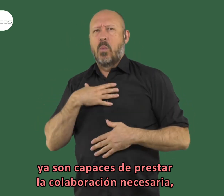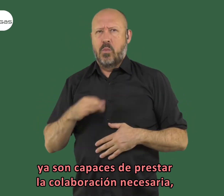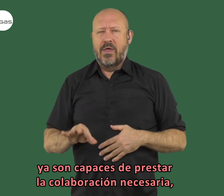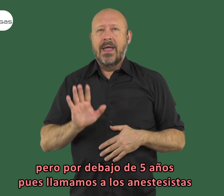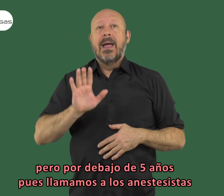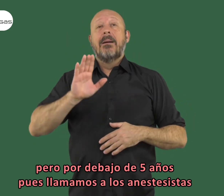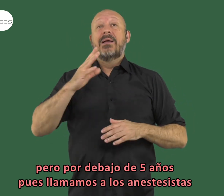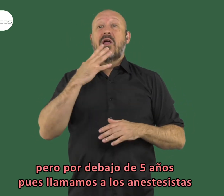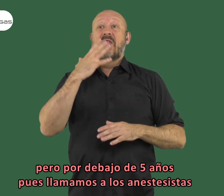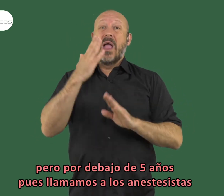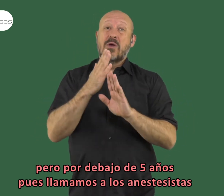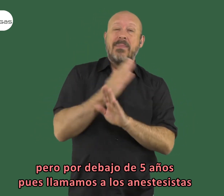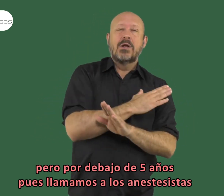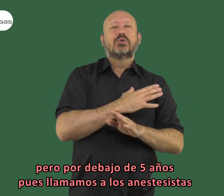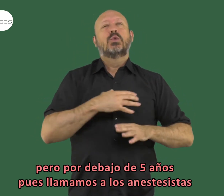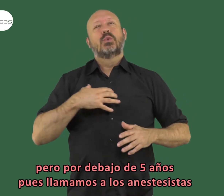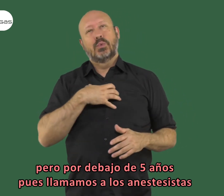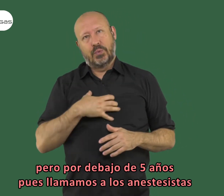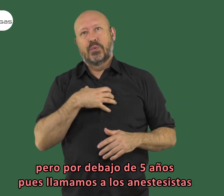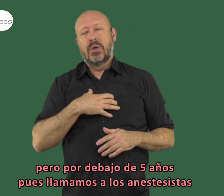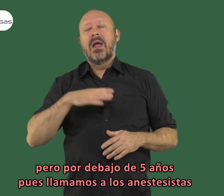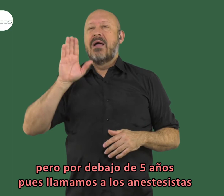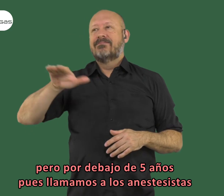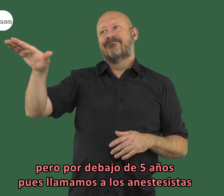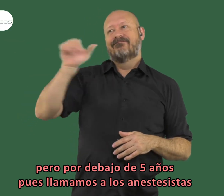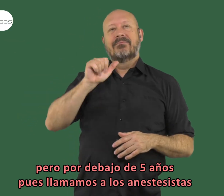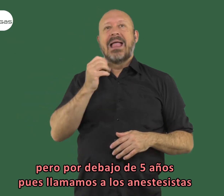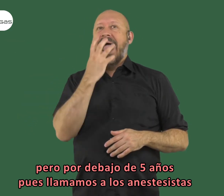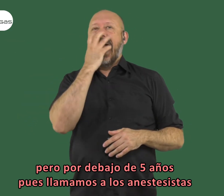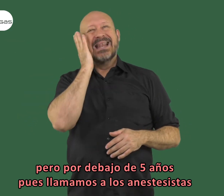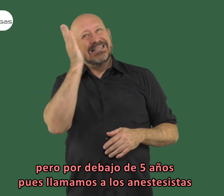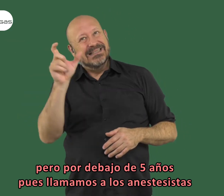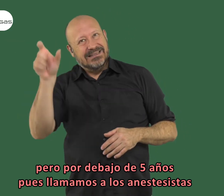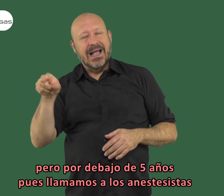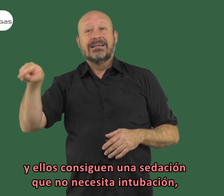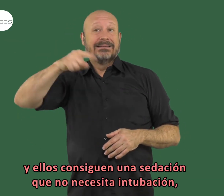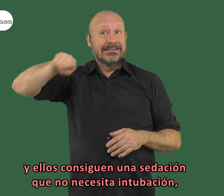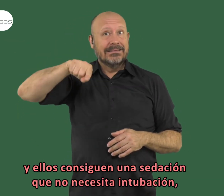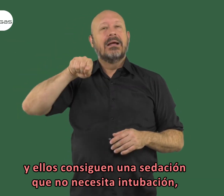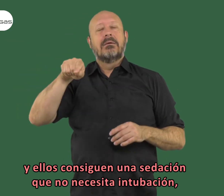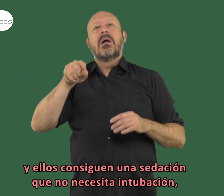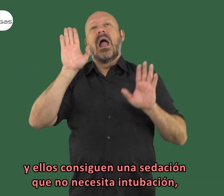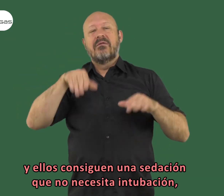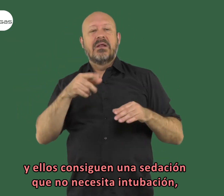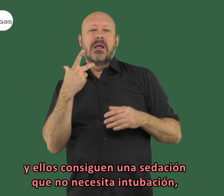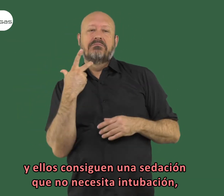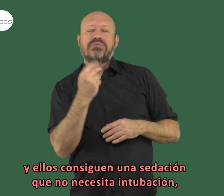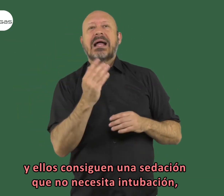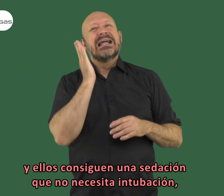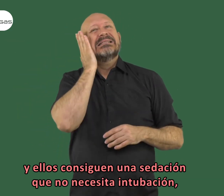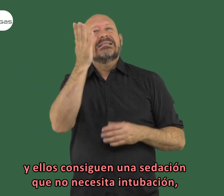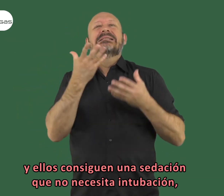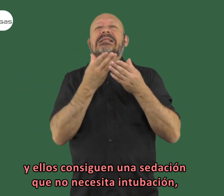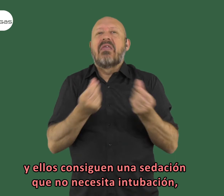colaboración necesaria, pero por debajo de 5 años pues llamamos a los anestesistas y ellos